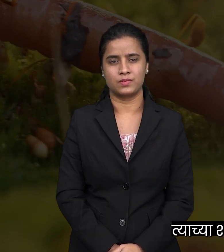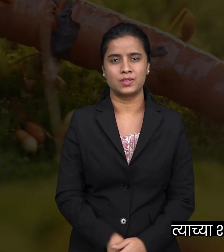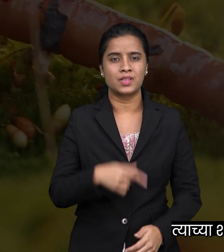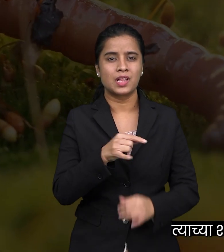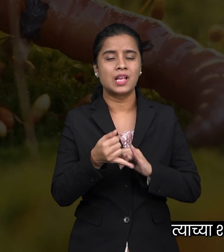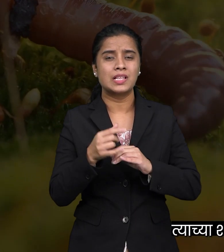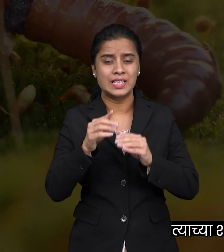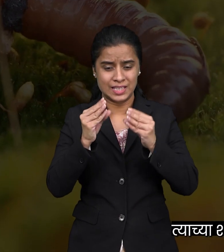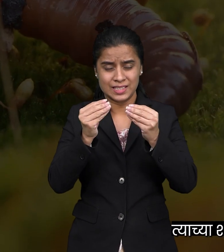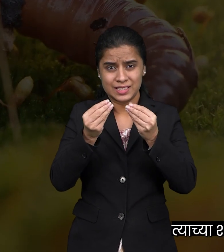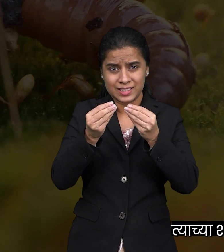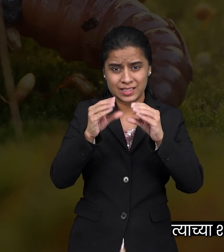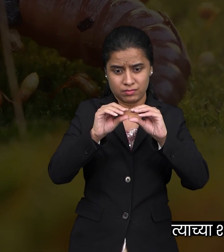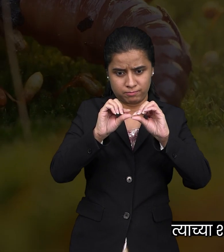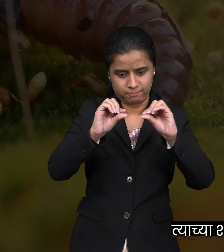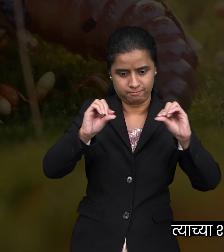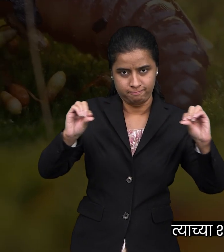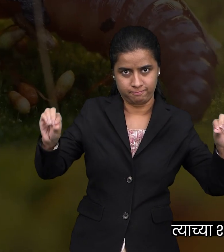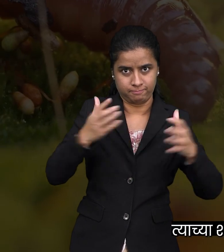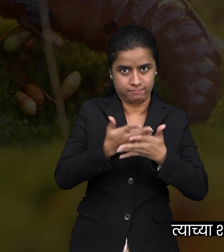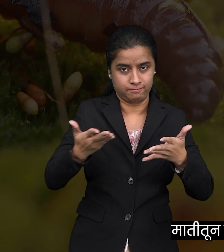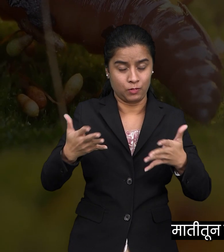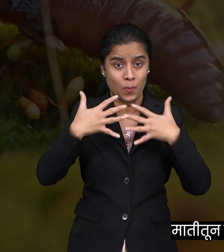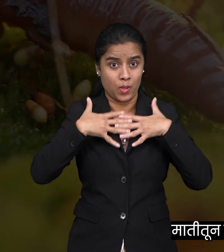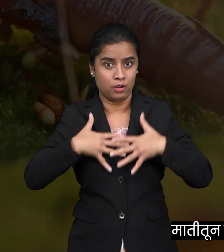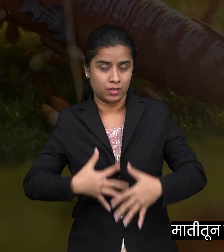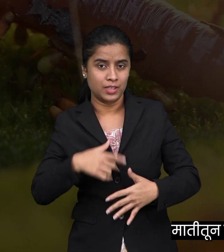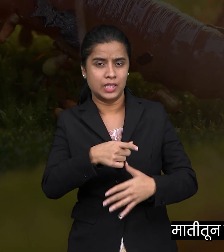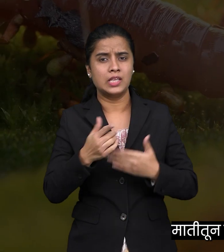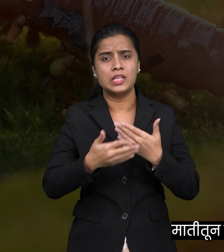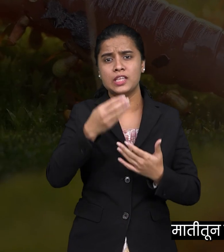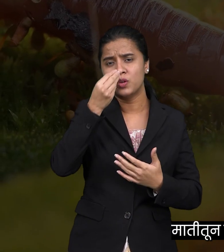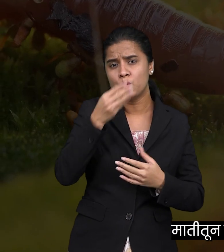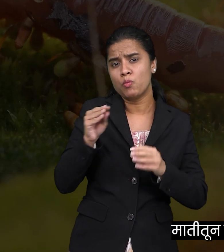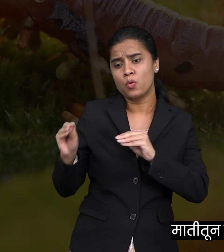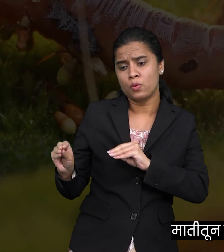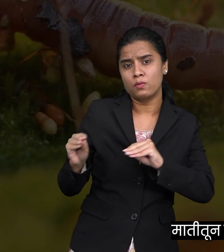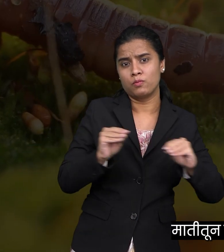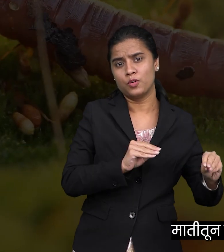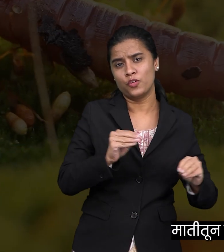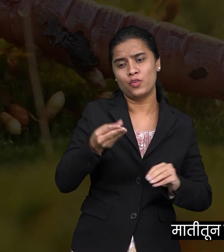त्याच्या शरीरावरील चिखलाचा पदार्थ मातीतून हालचाल करणे सोपे करतो.